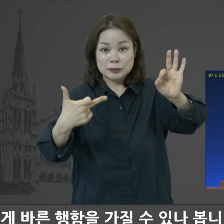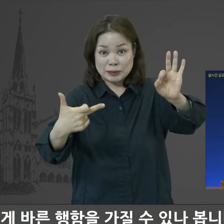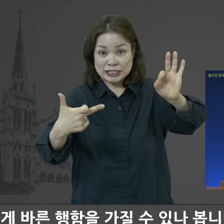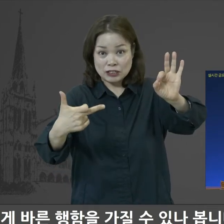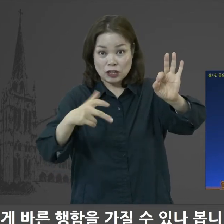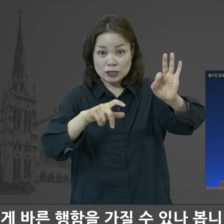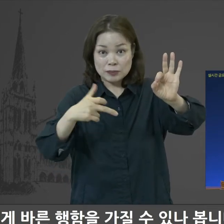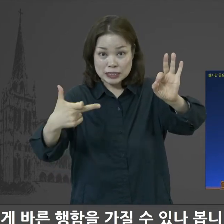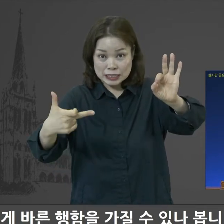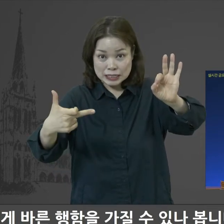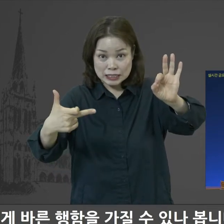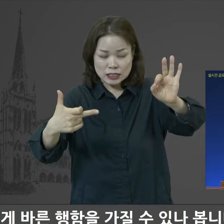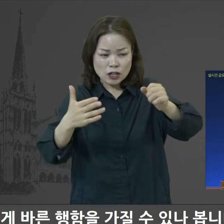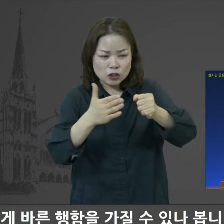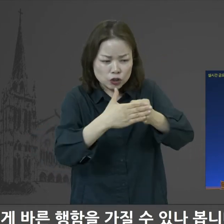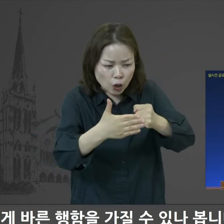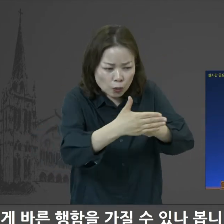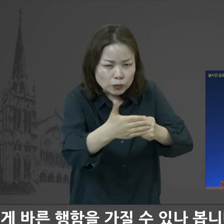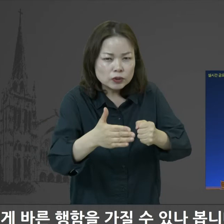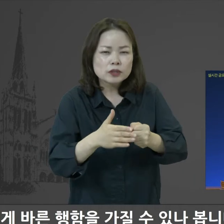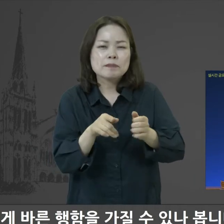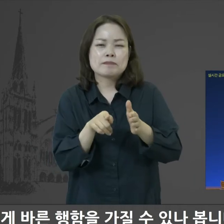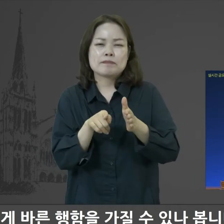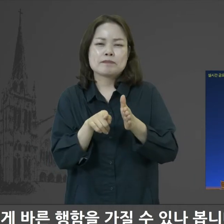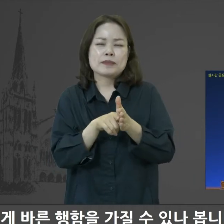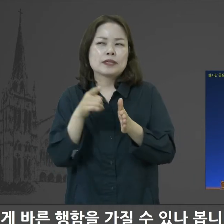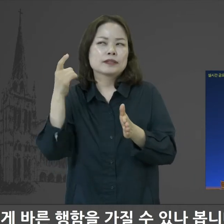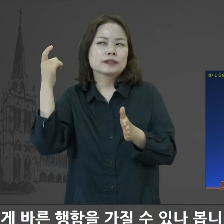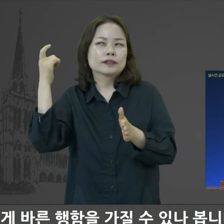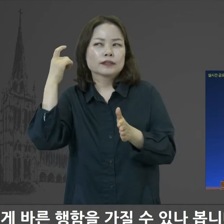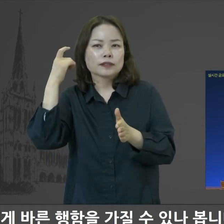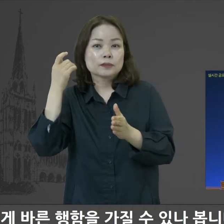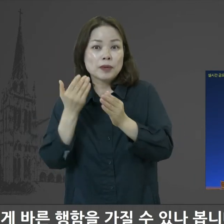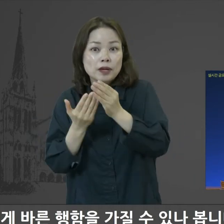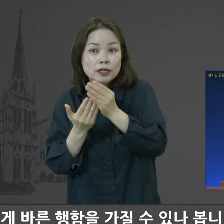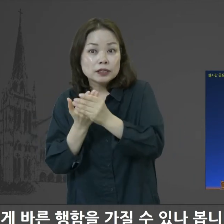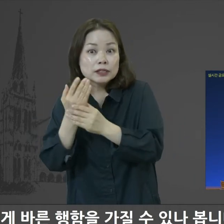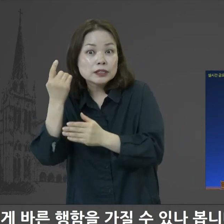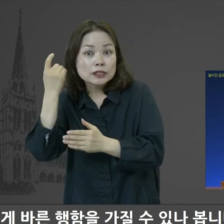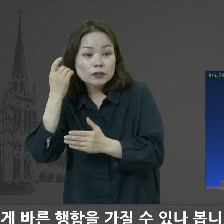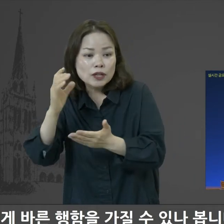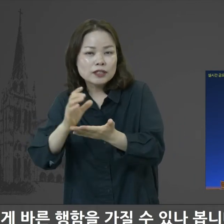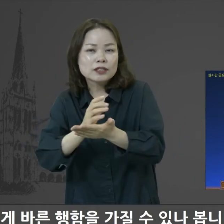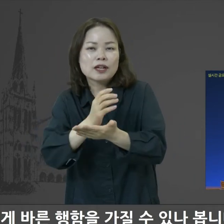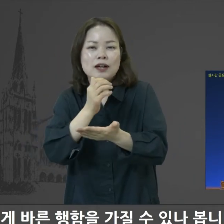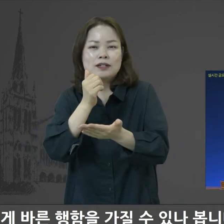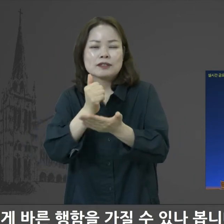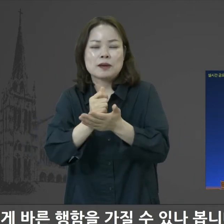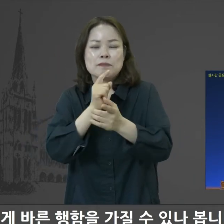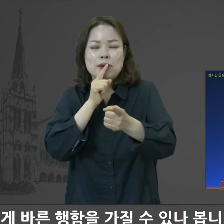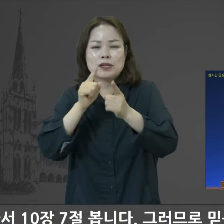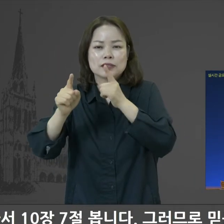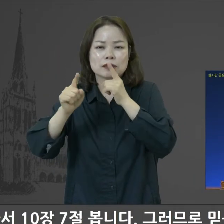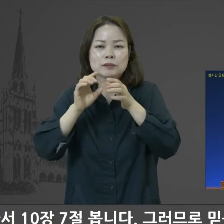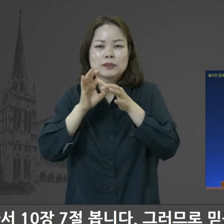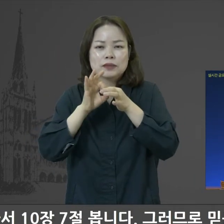준비되셨죠? 읽습니다. 그러므로 믿음은 들음에서 나며 들음은 그리스도의